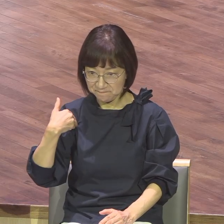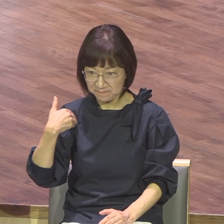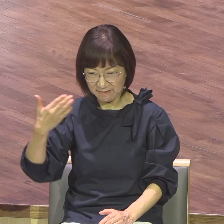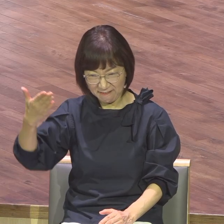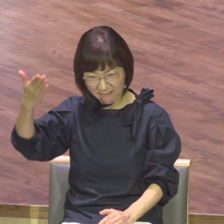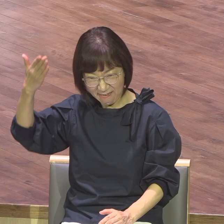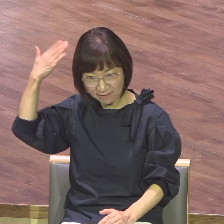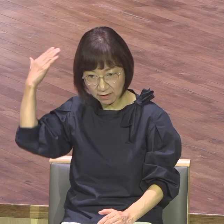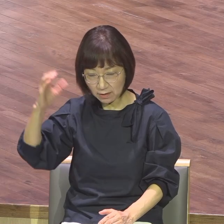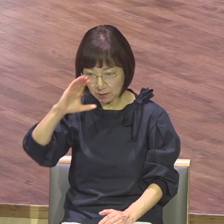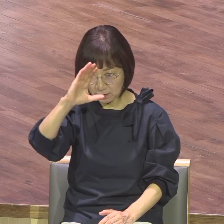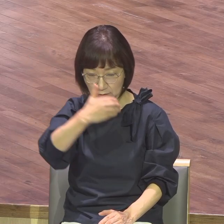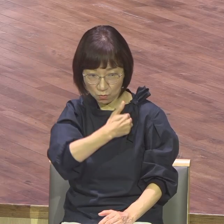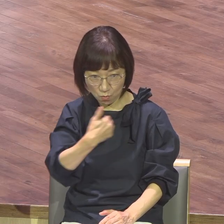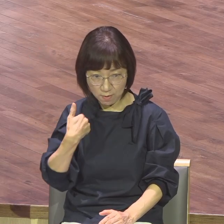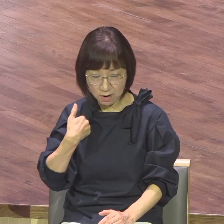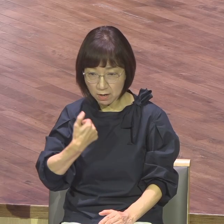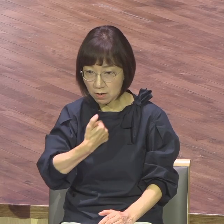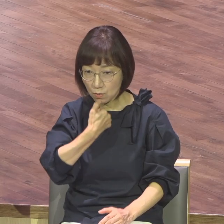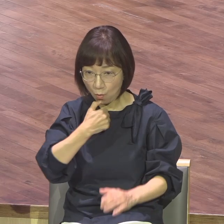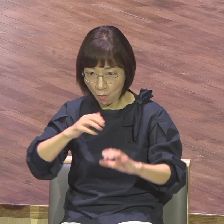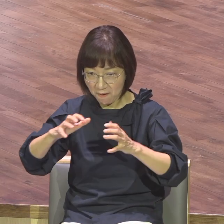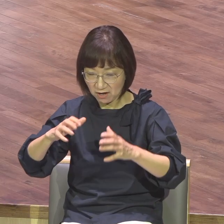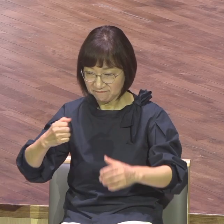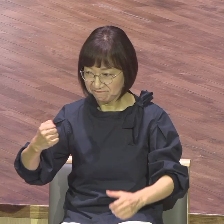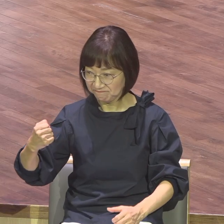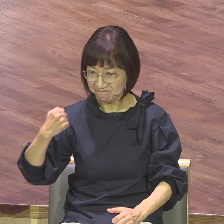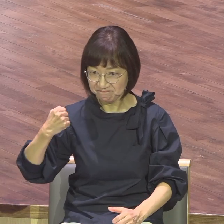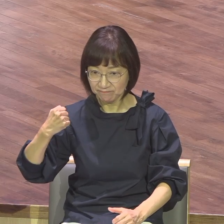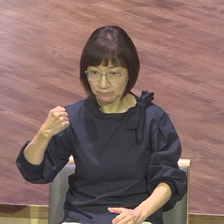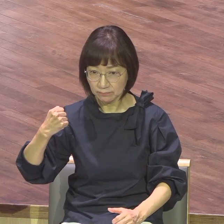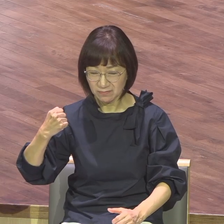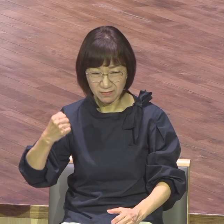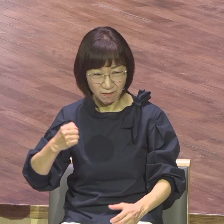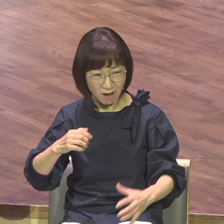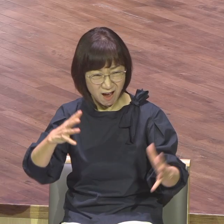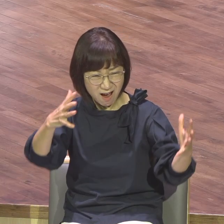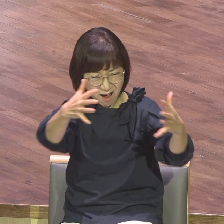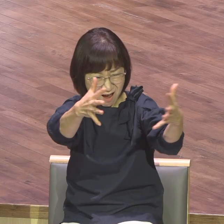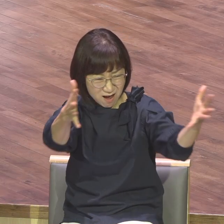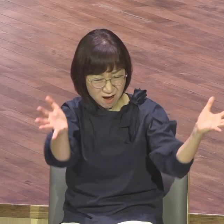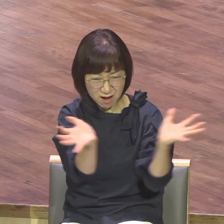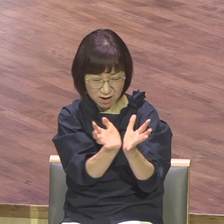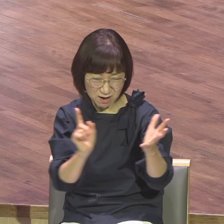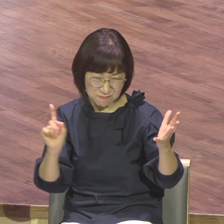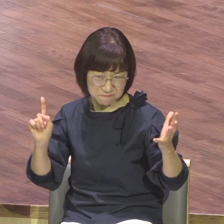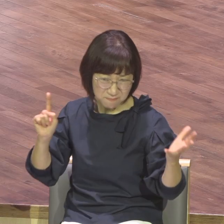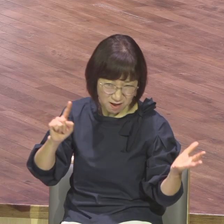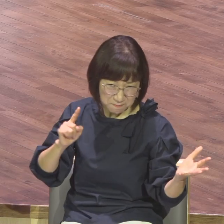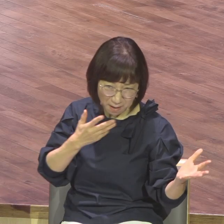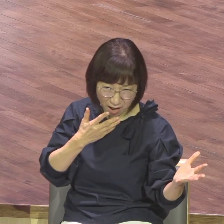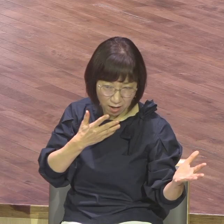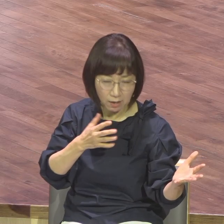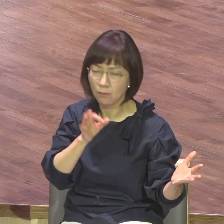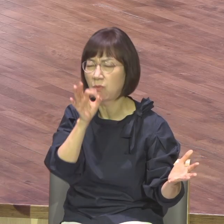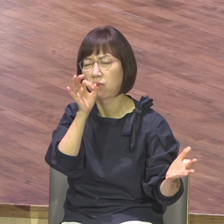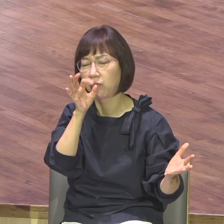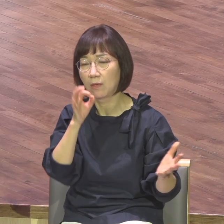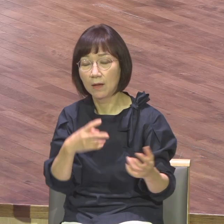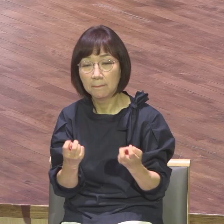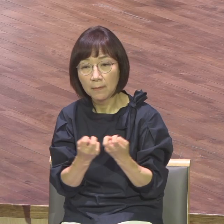있는 이 로마 가톨릭을 무슨 재주로 혼자서 이기겠냐고요. 기도할 수밖에 없었어요.